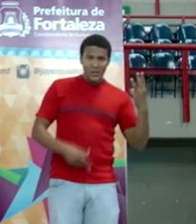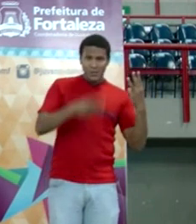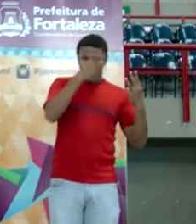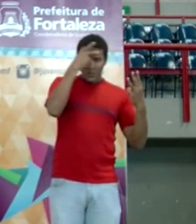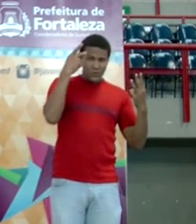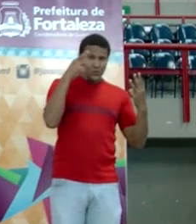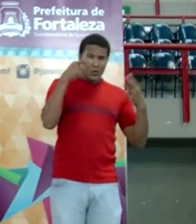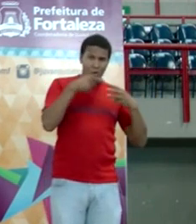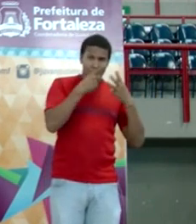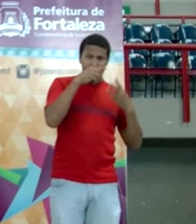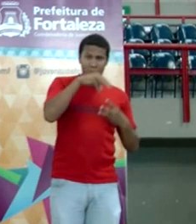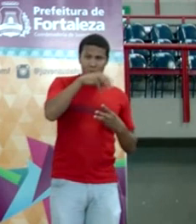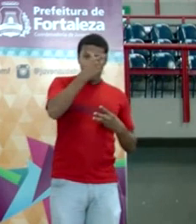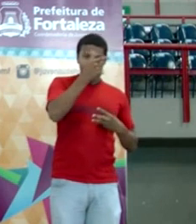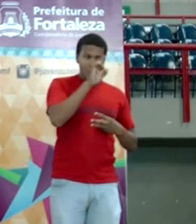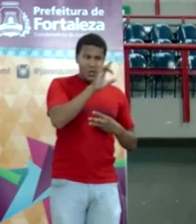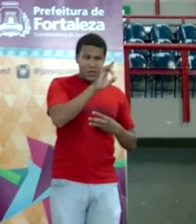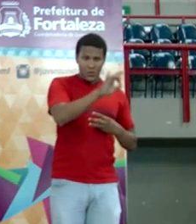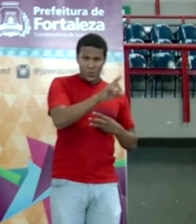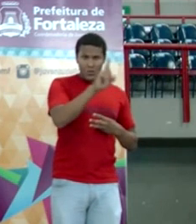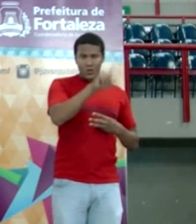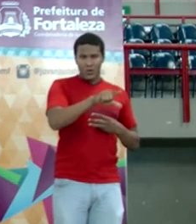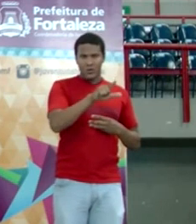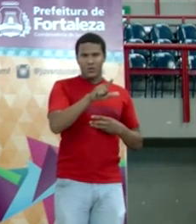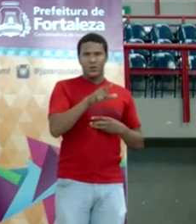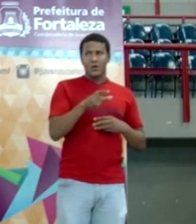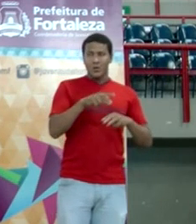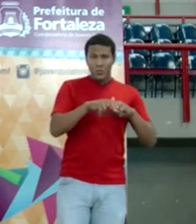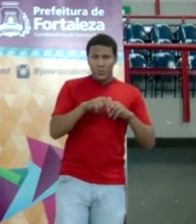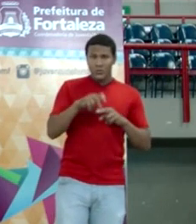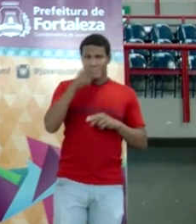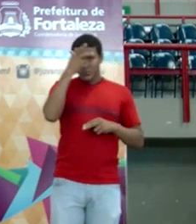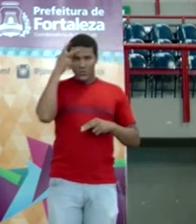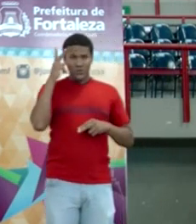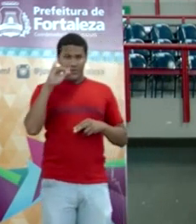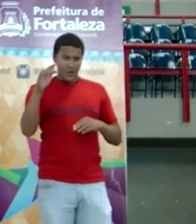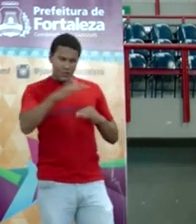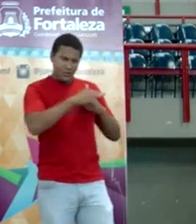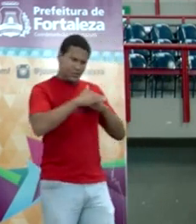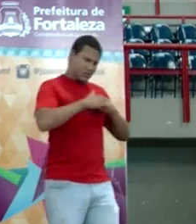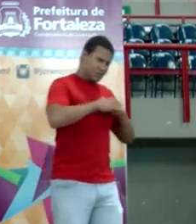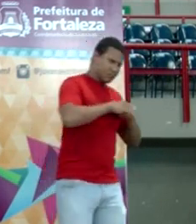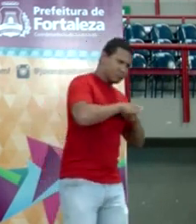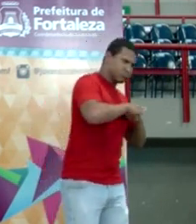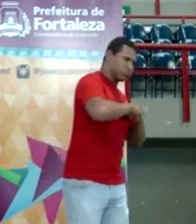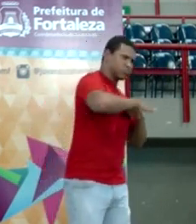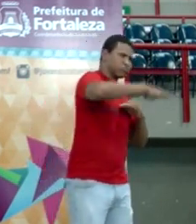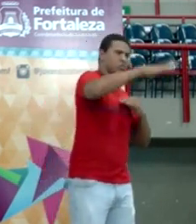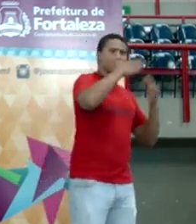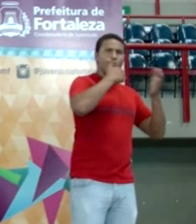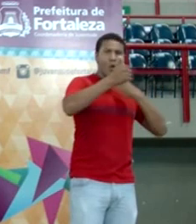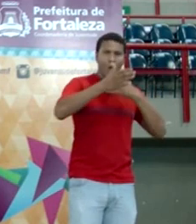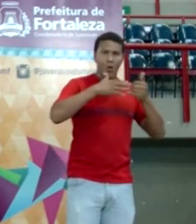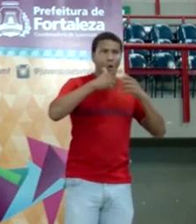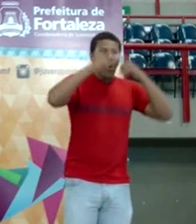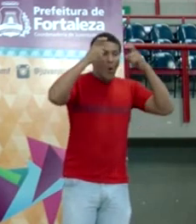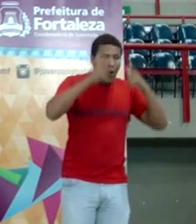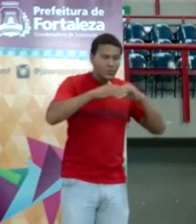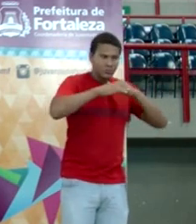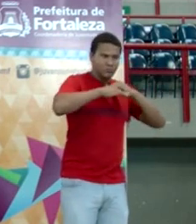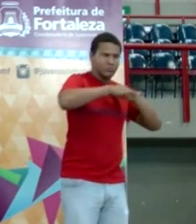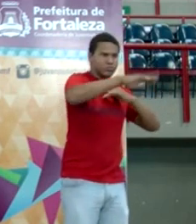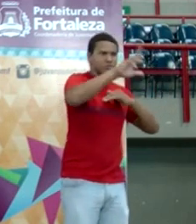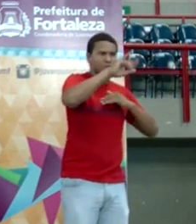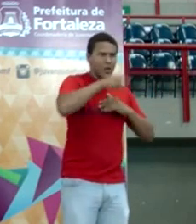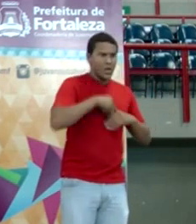quadrado, então essas 3 pessoas elas vão ser contadas ao longo da rua toda. Em qualquer parte que você pegar,